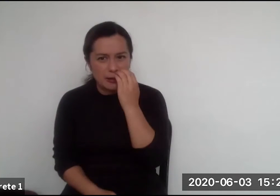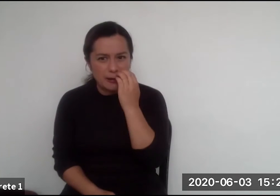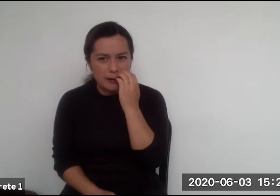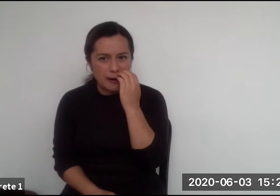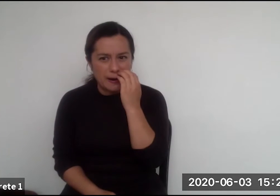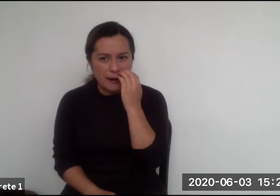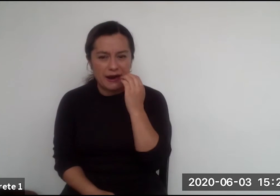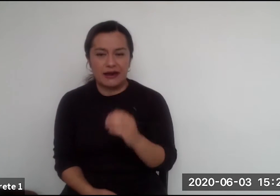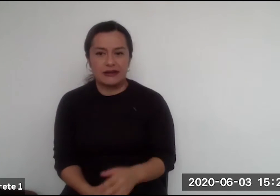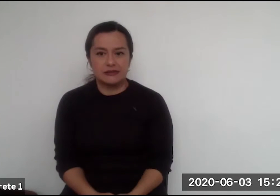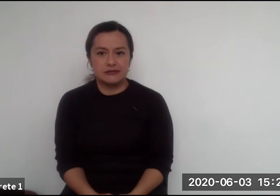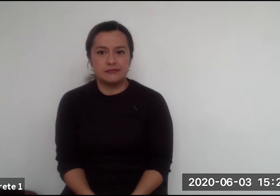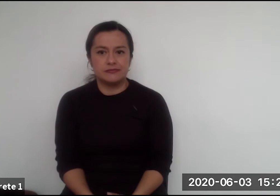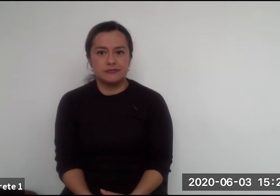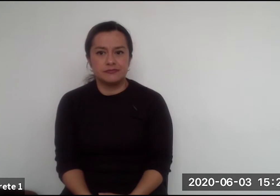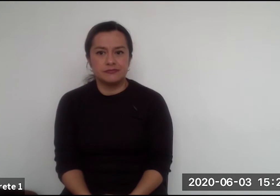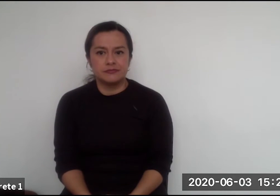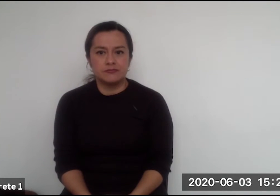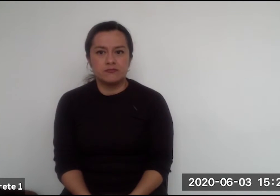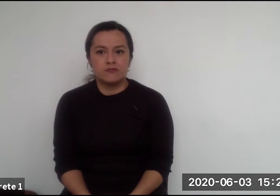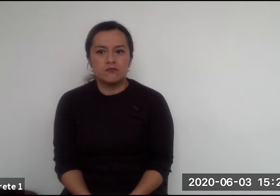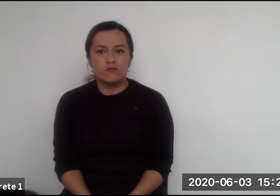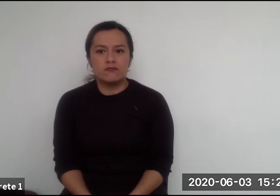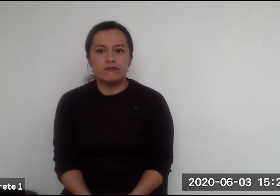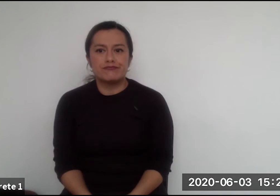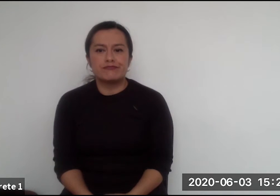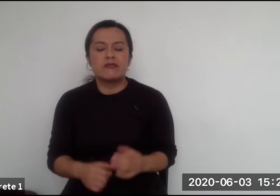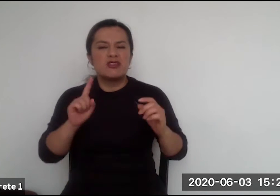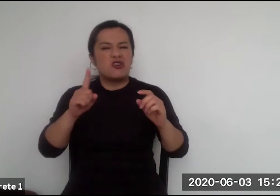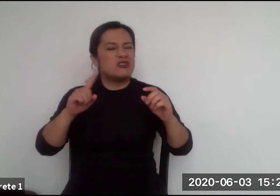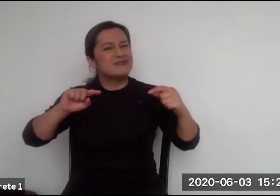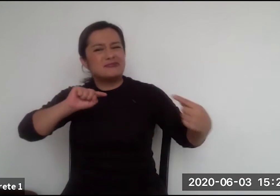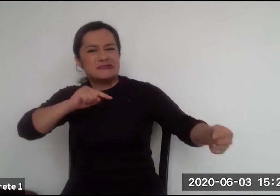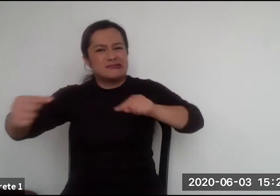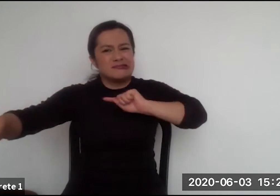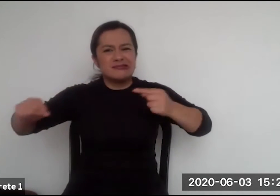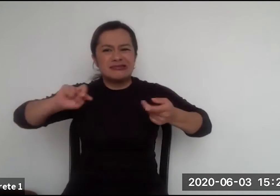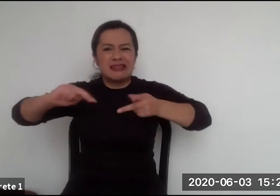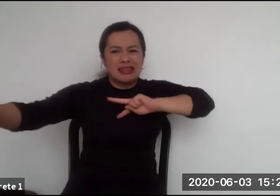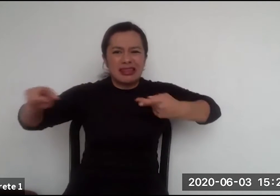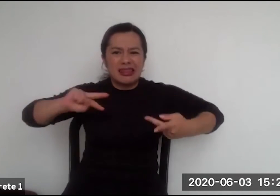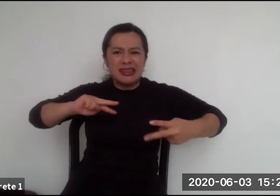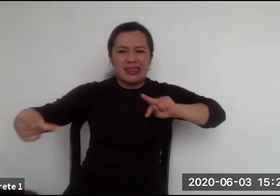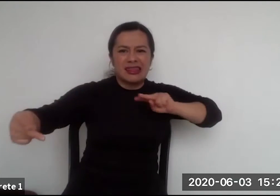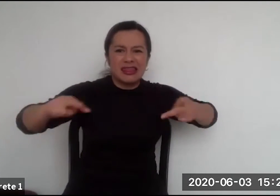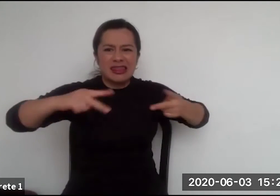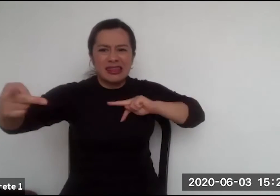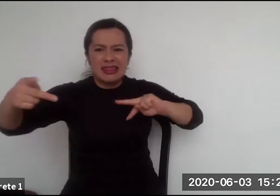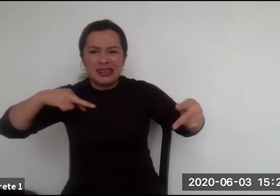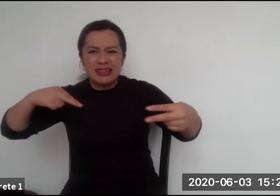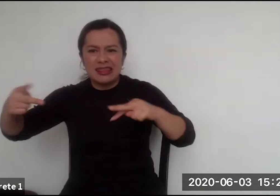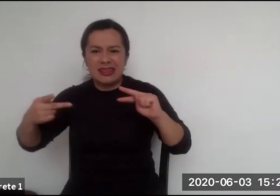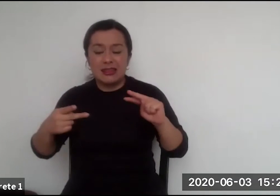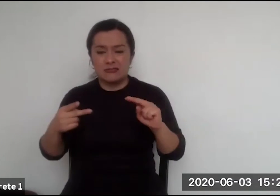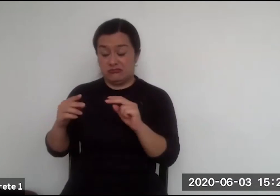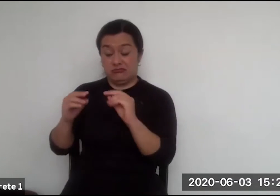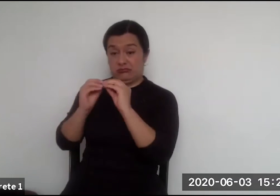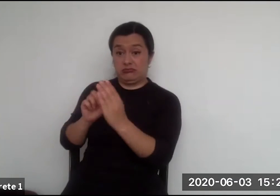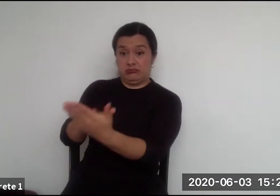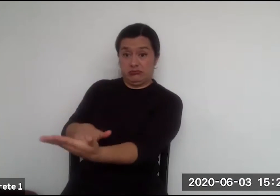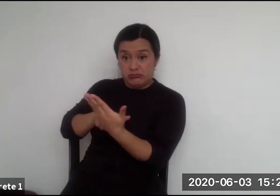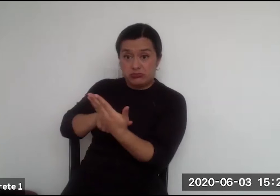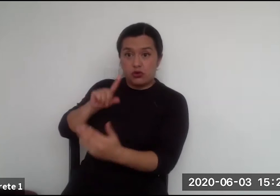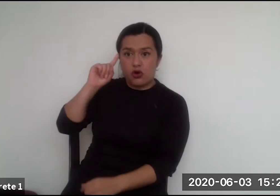como que essa ideia de nova normalidade ou essa volta a